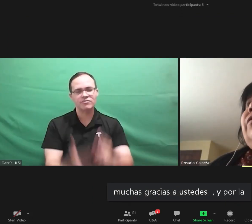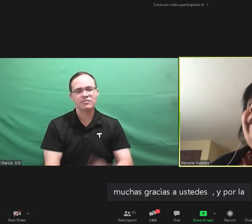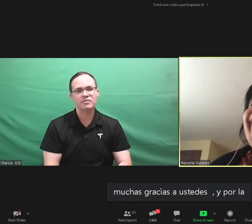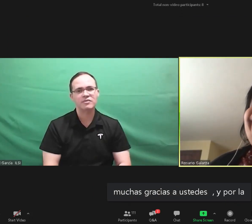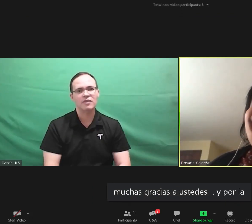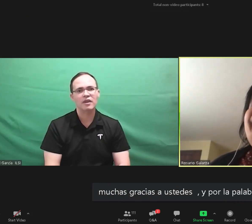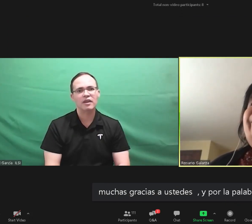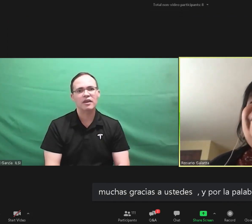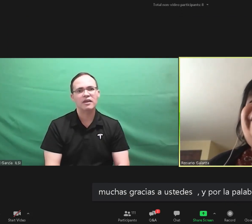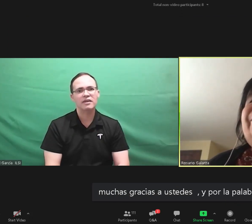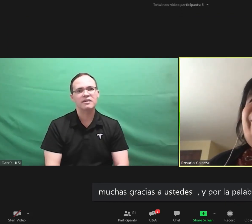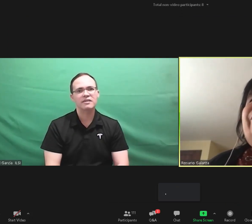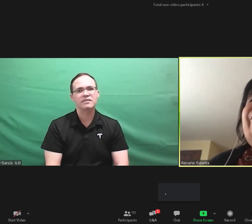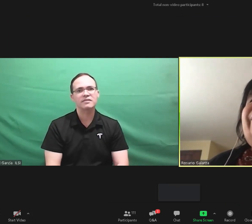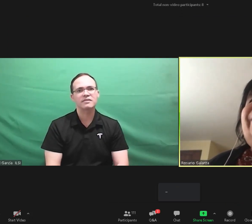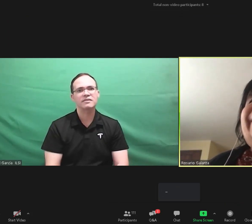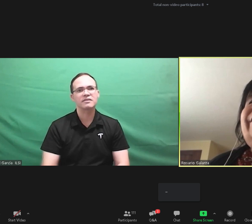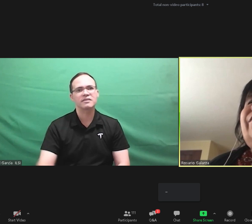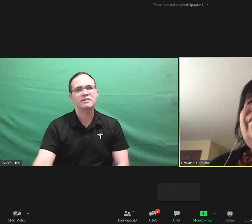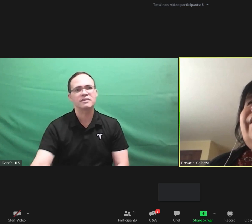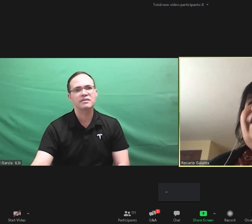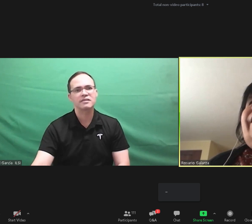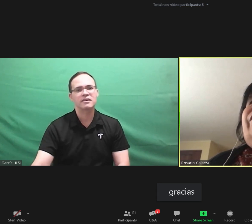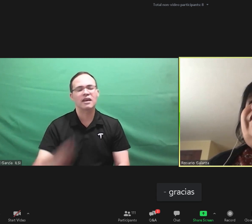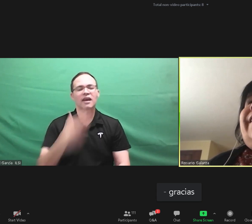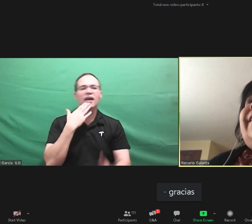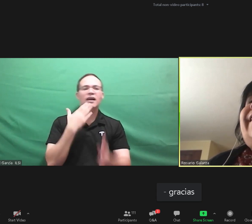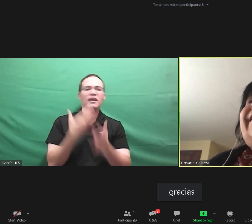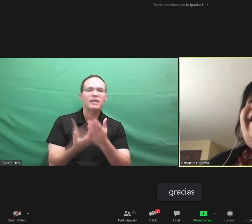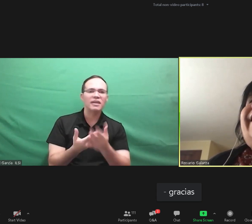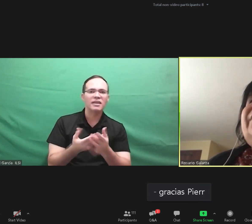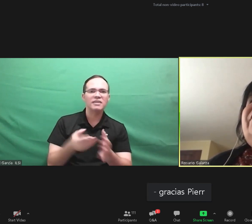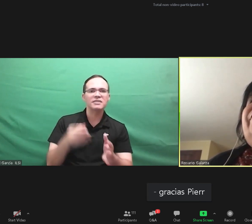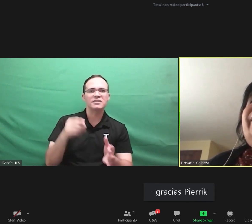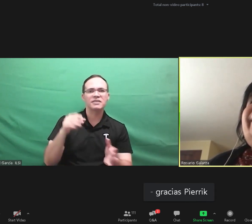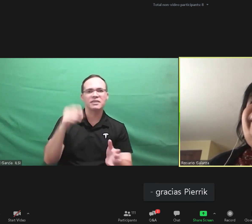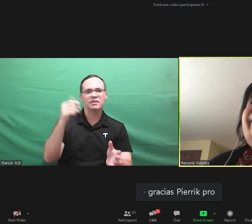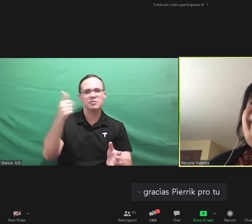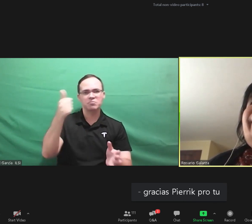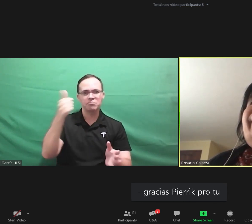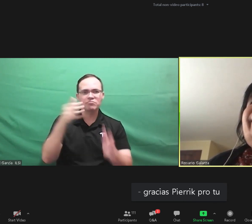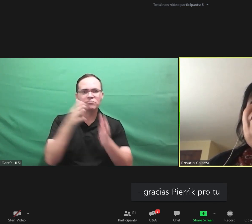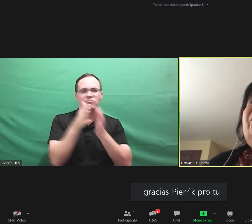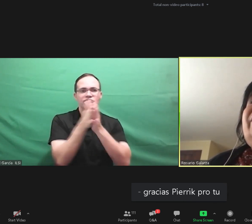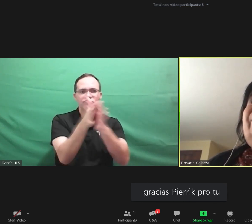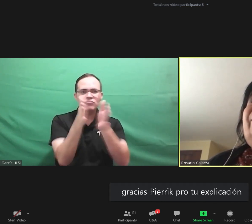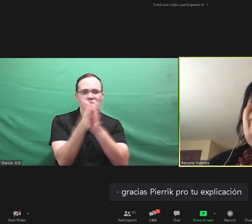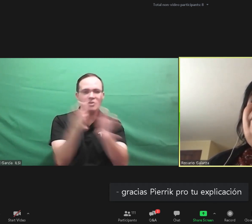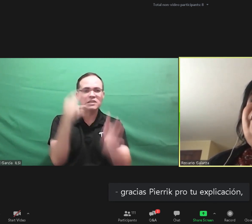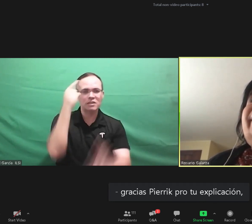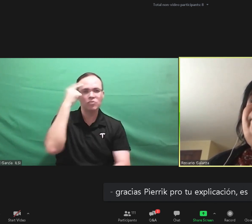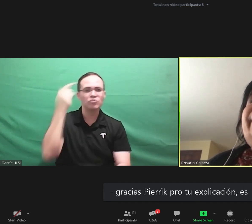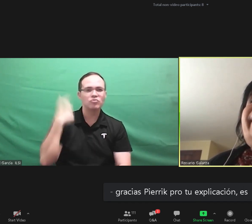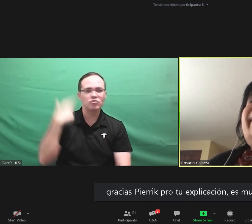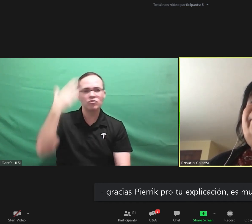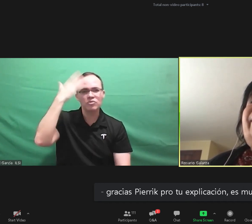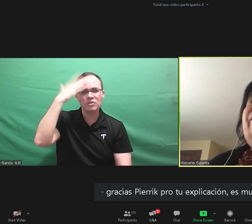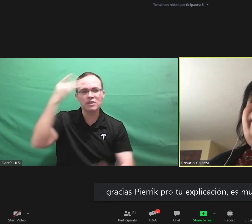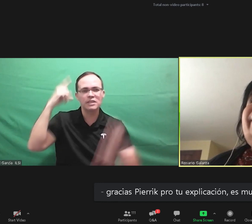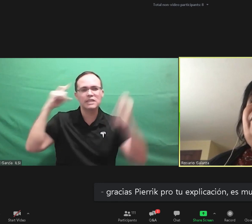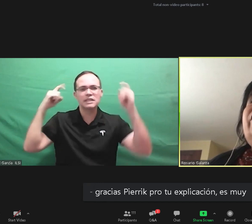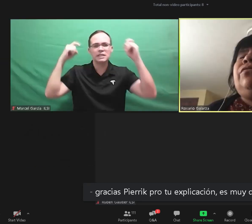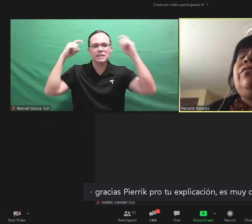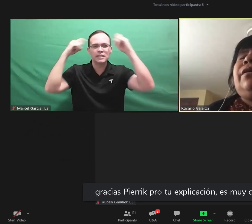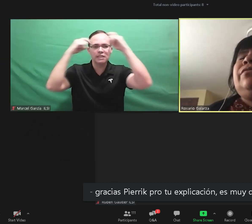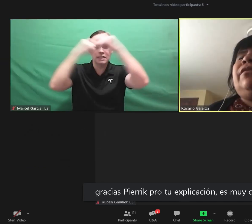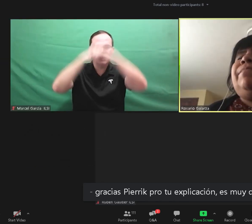Bueno, muchas gracias, Yarik, por tu explicación. Yo sé que en realidad es muy difícil, desde un comienzo sabemos que es muy difícil explicar las preguntas